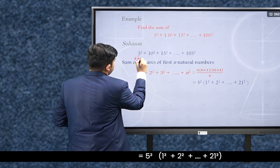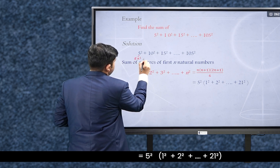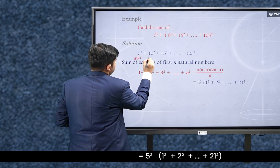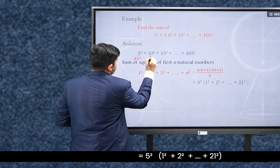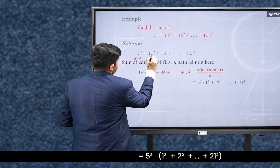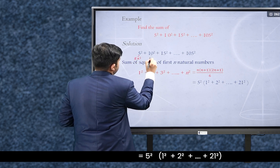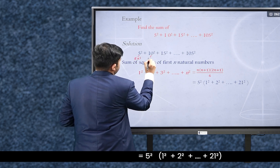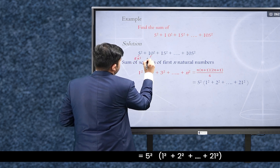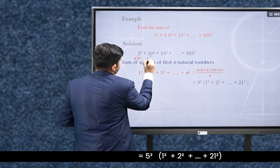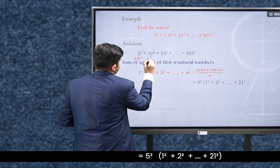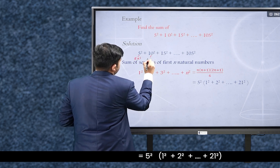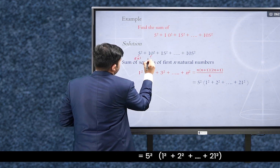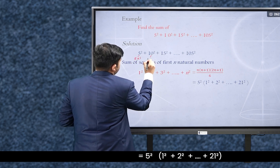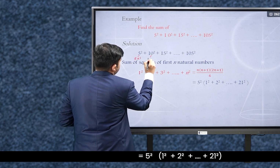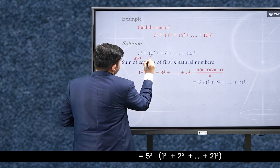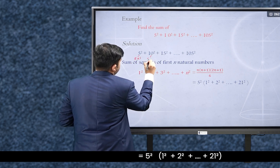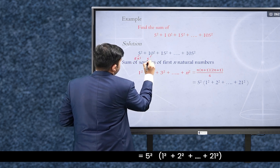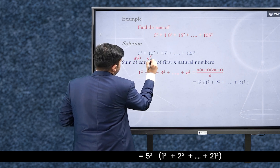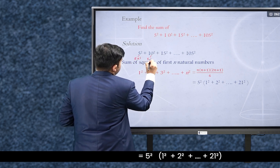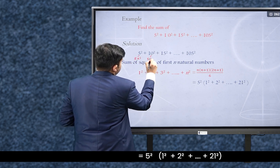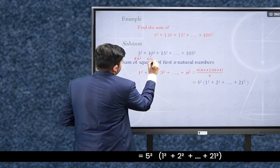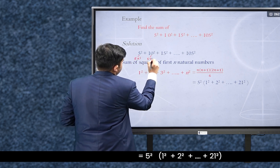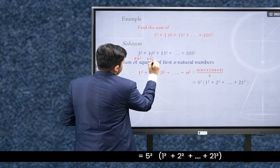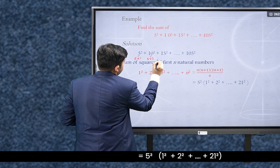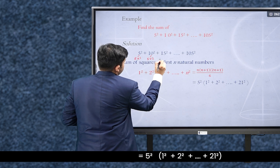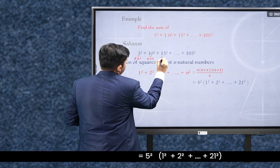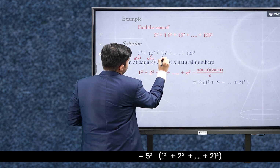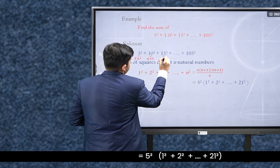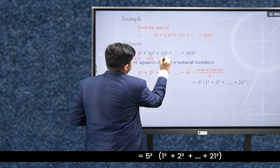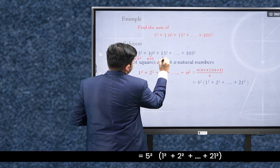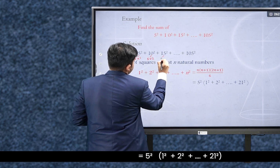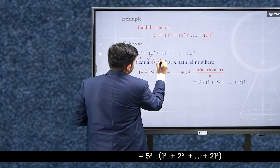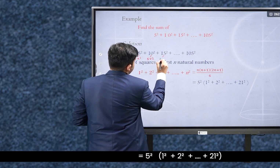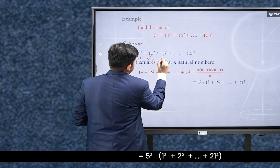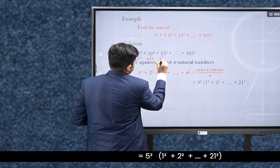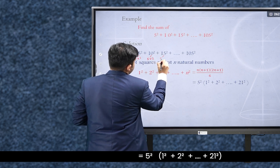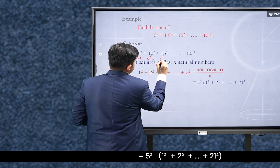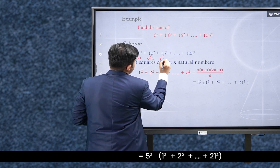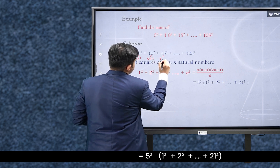ఇంటూ 1 స్క్వేర్ ప్లస్ 2 స్క్వేర్ ప్లస్ అండ్ సో ఆన్ ప్లస్ 21 స్క్వేర్.